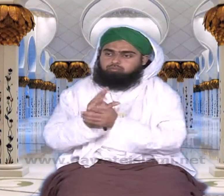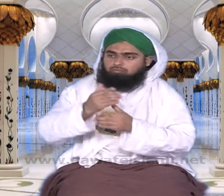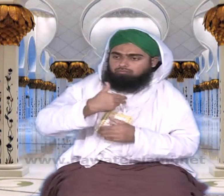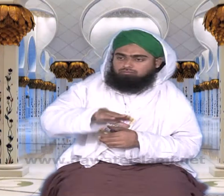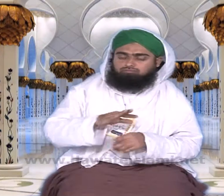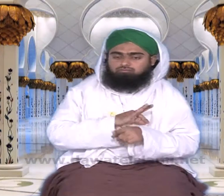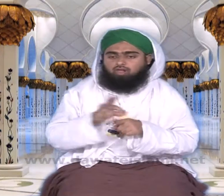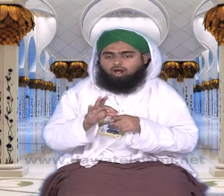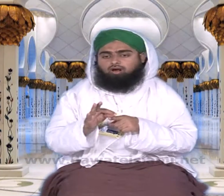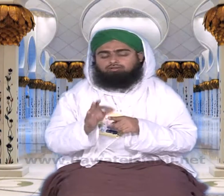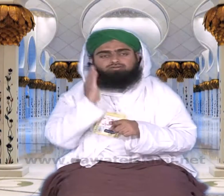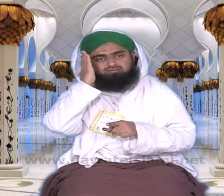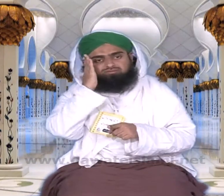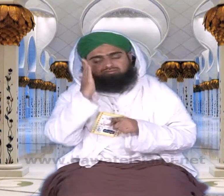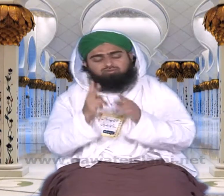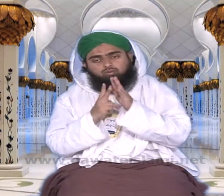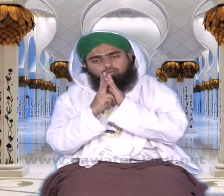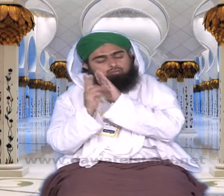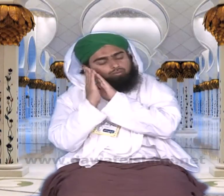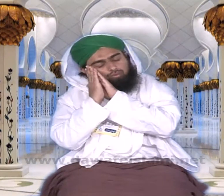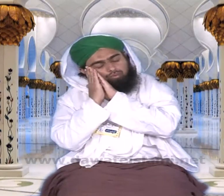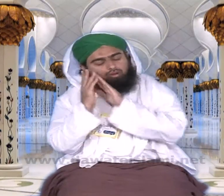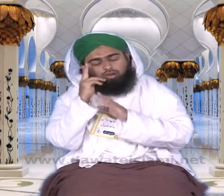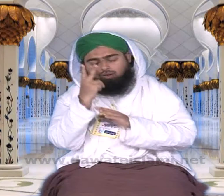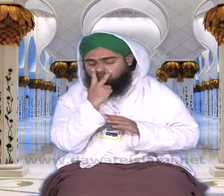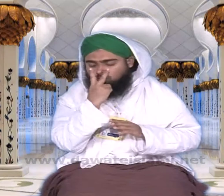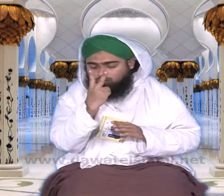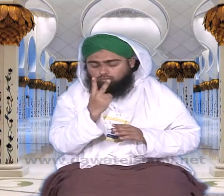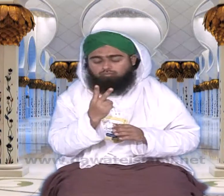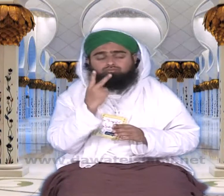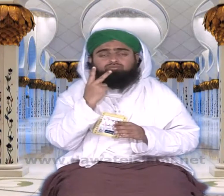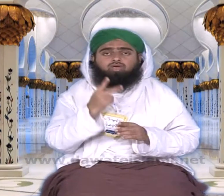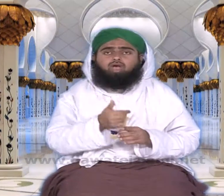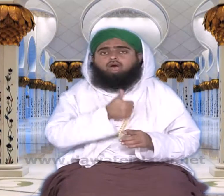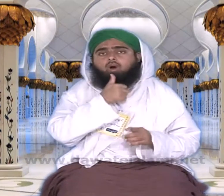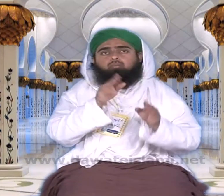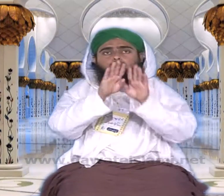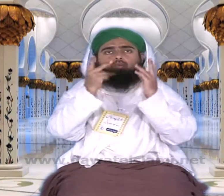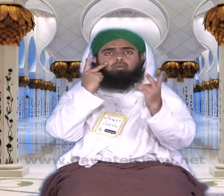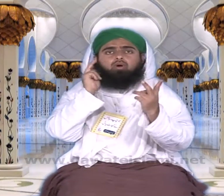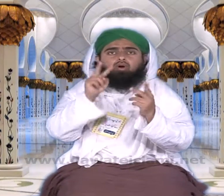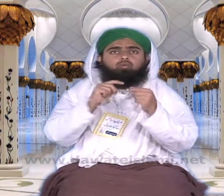اور کہنے لگا بیٹا تو بھی جلد ہی ہماری طرف آئے گا